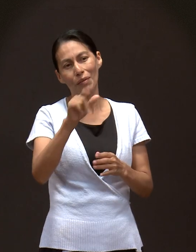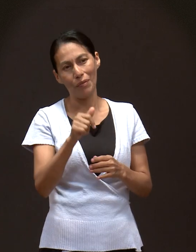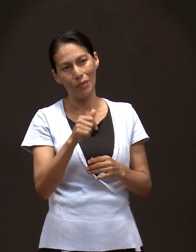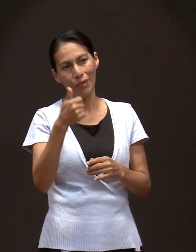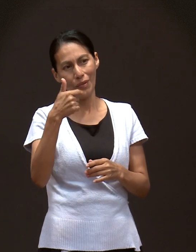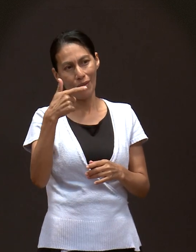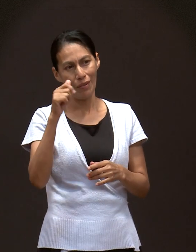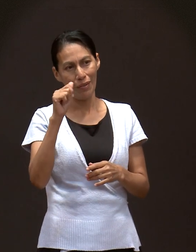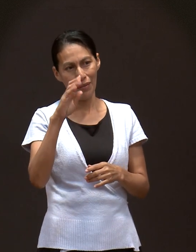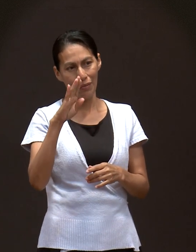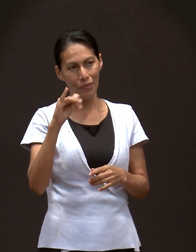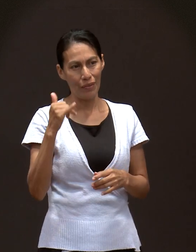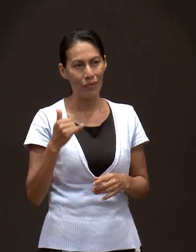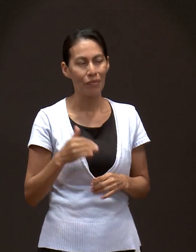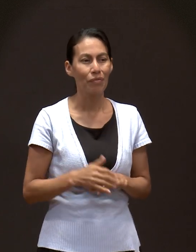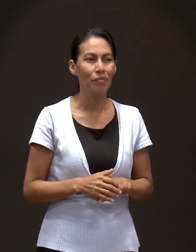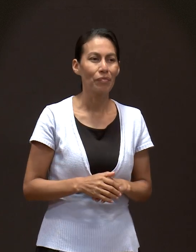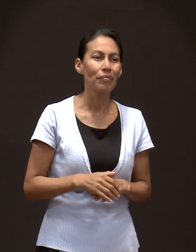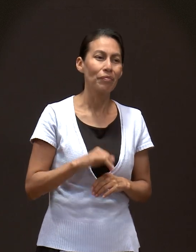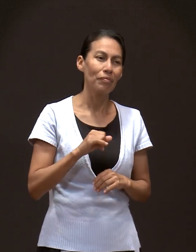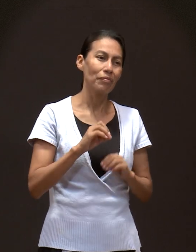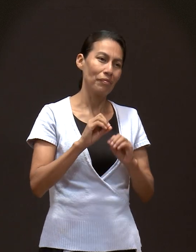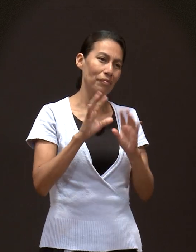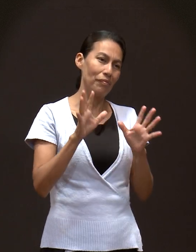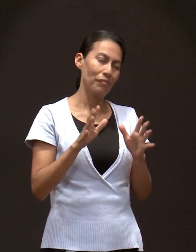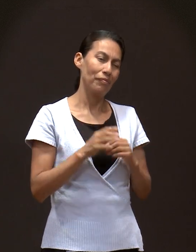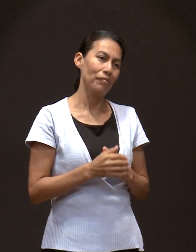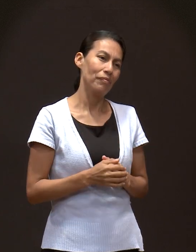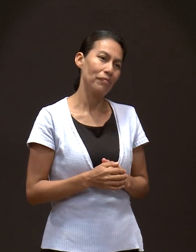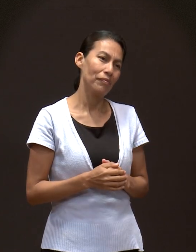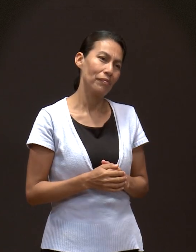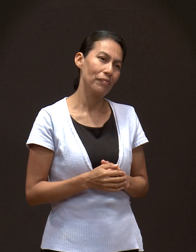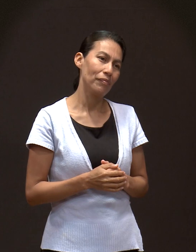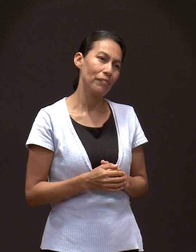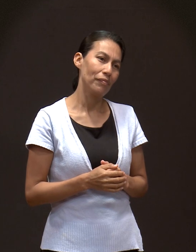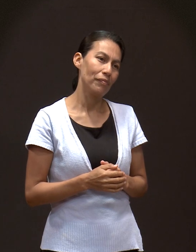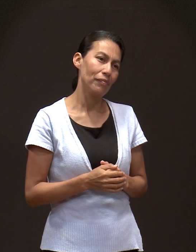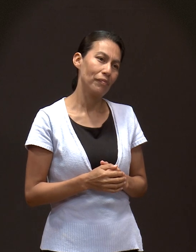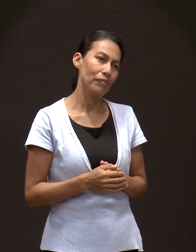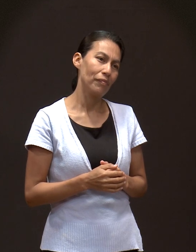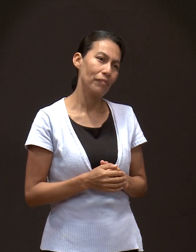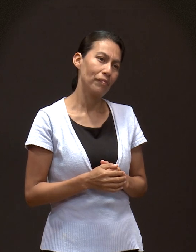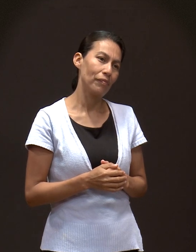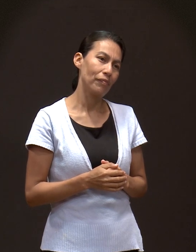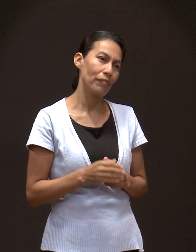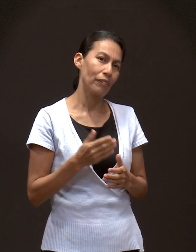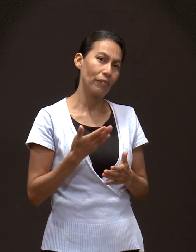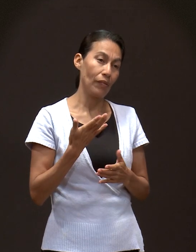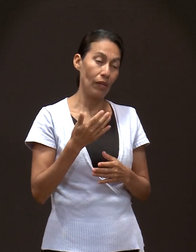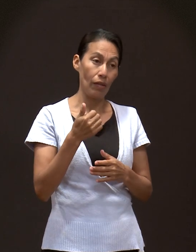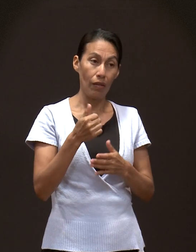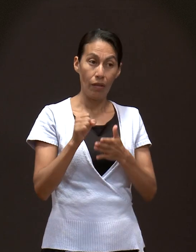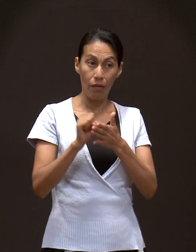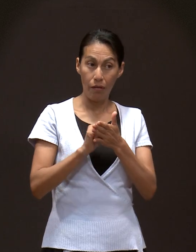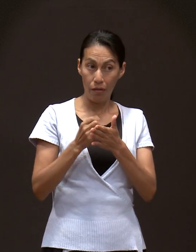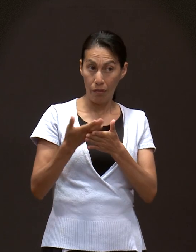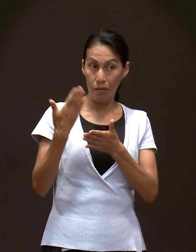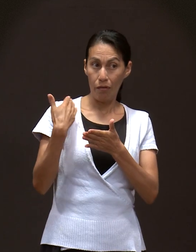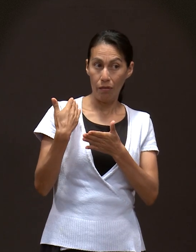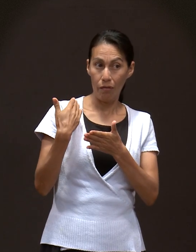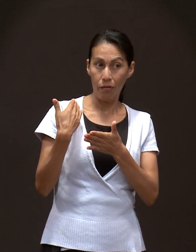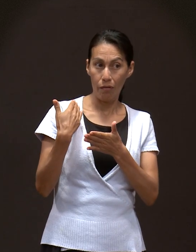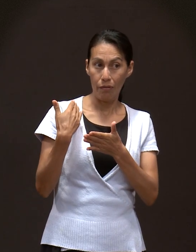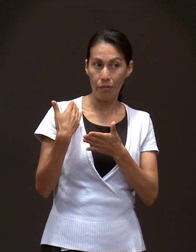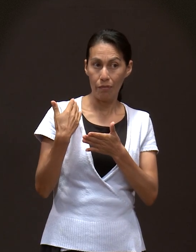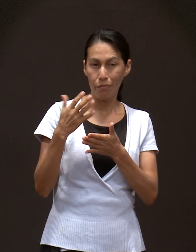tuviste, Kevin, para luego pasar con Gaby. Claro. Bueno, eso fue el semestre